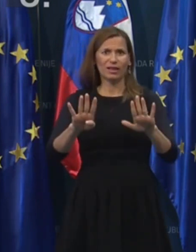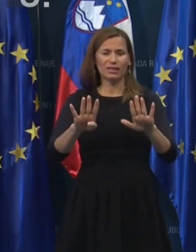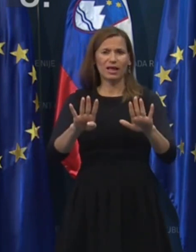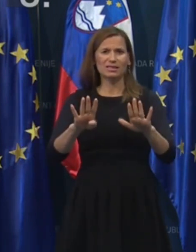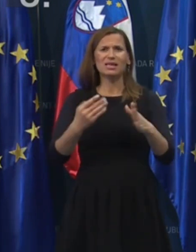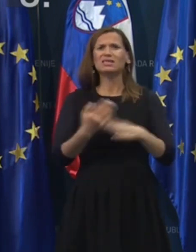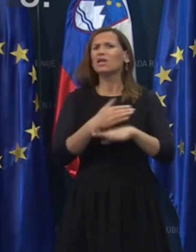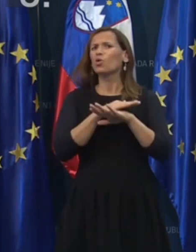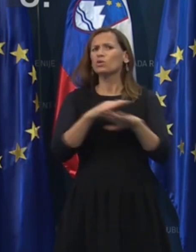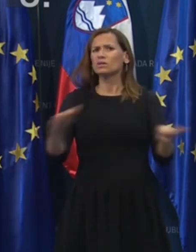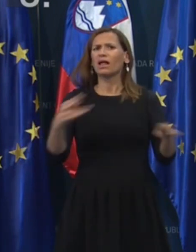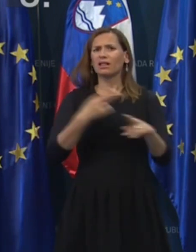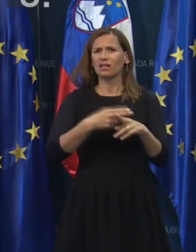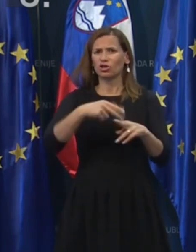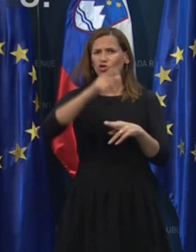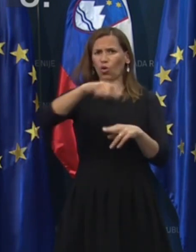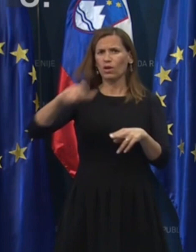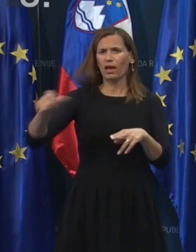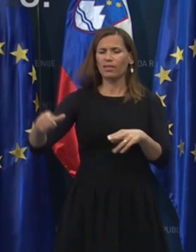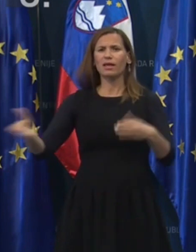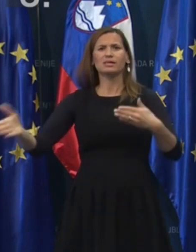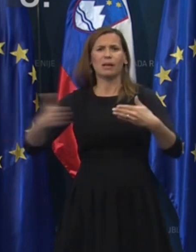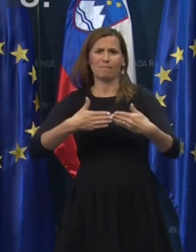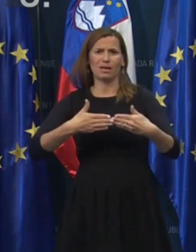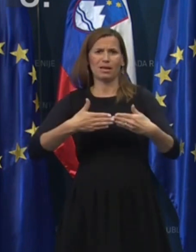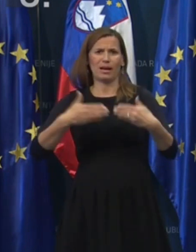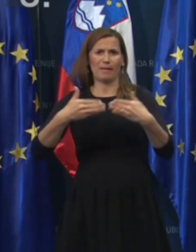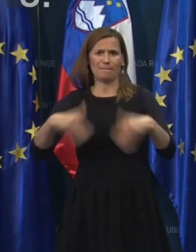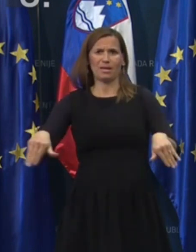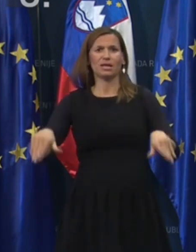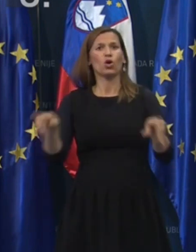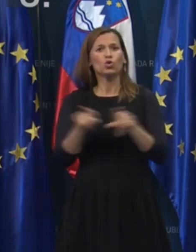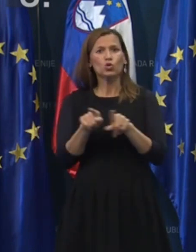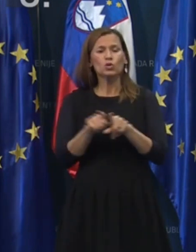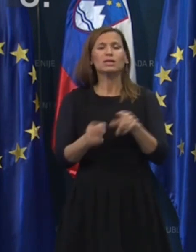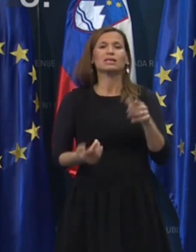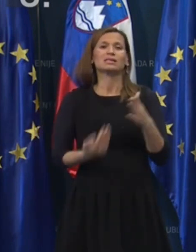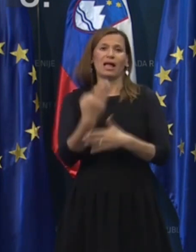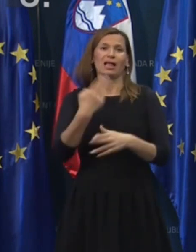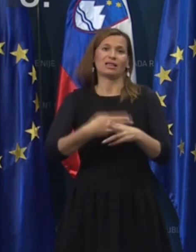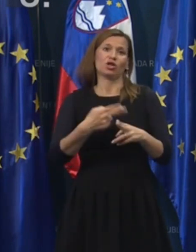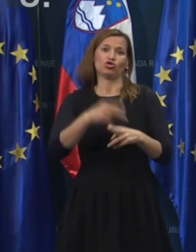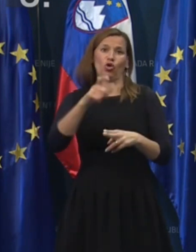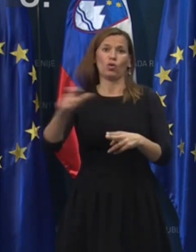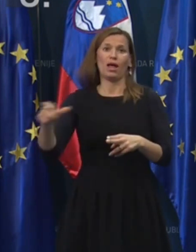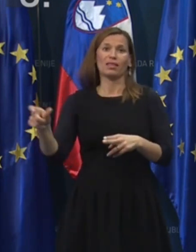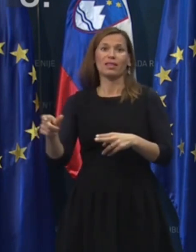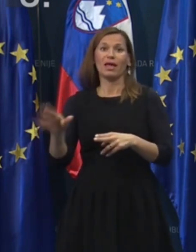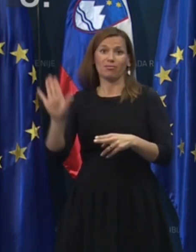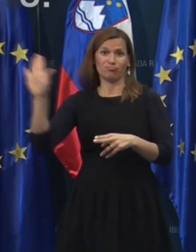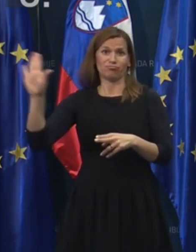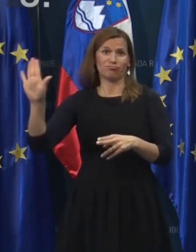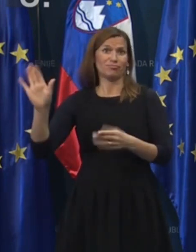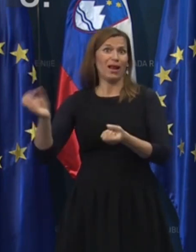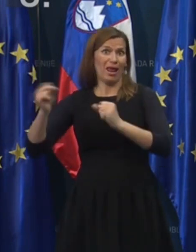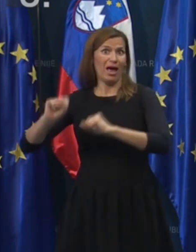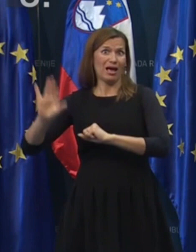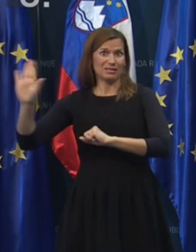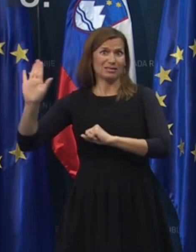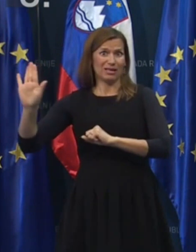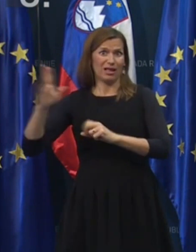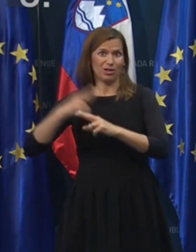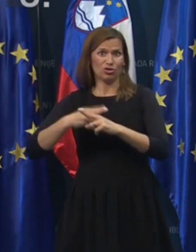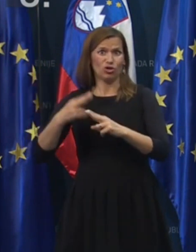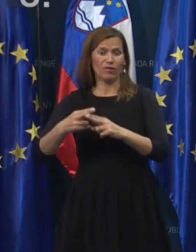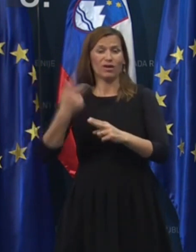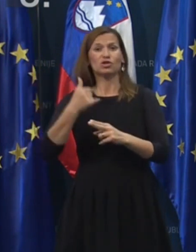za vse državljane zaprla svoje meje. Tudi za državljane lastne države, ki so se iz